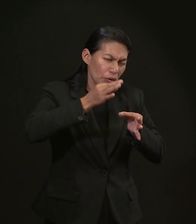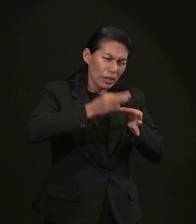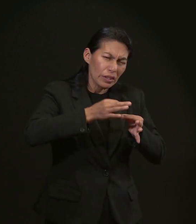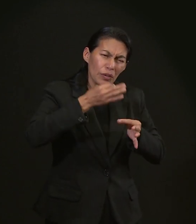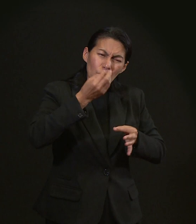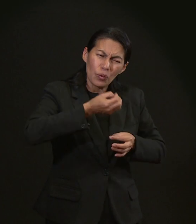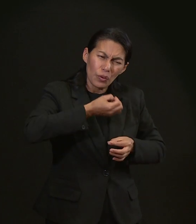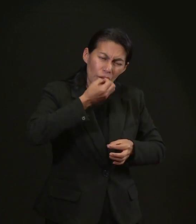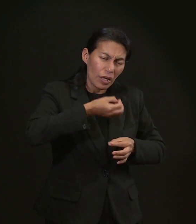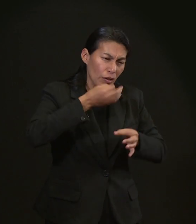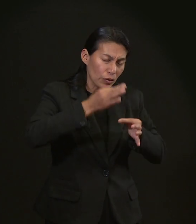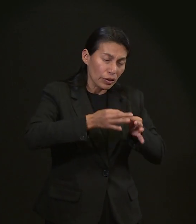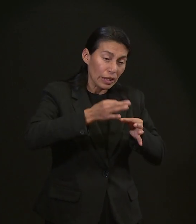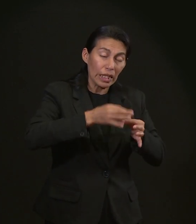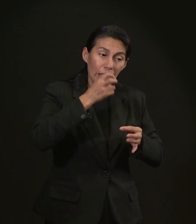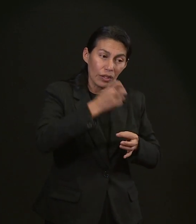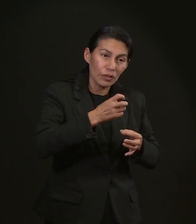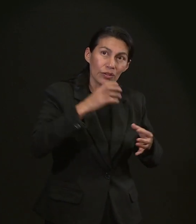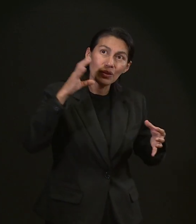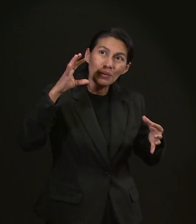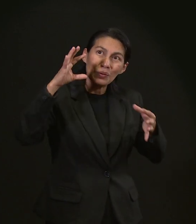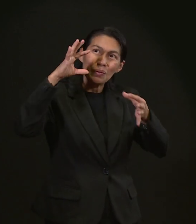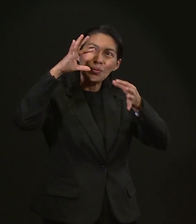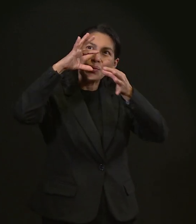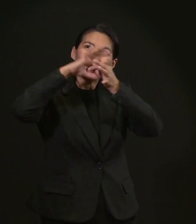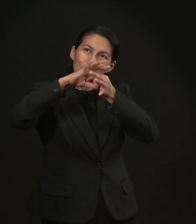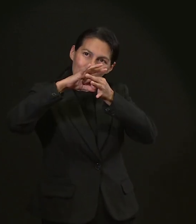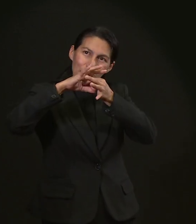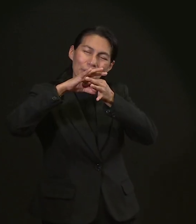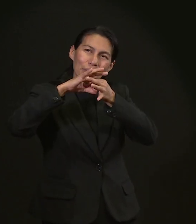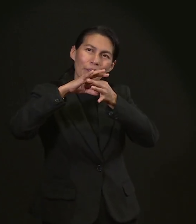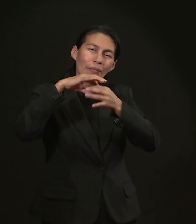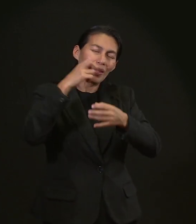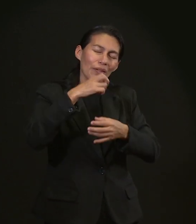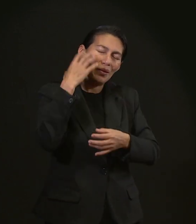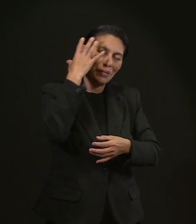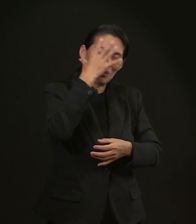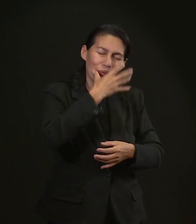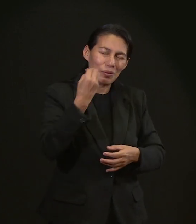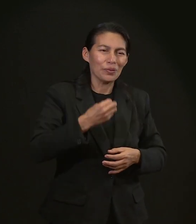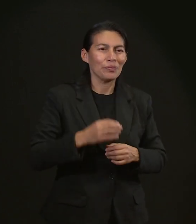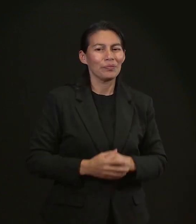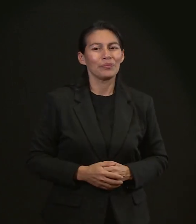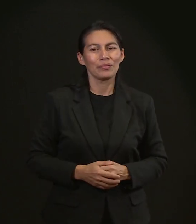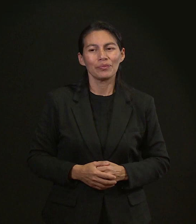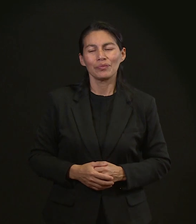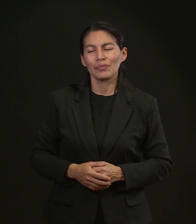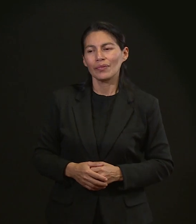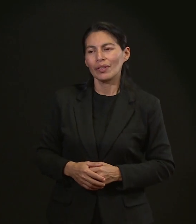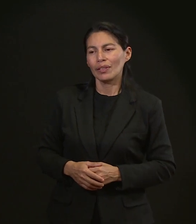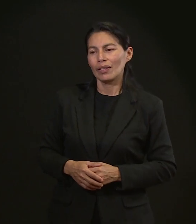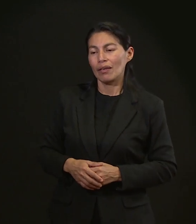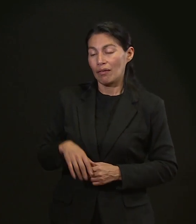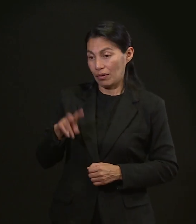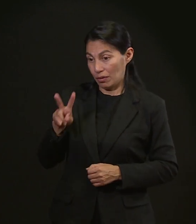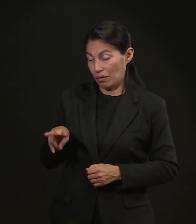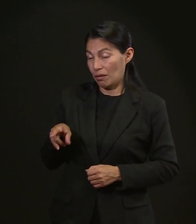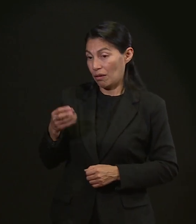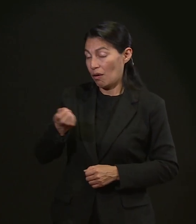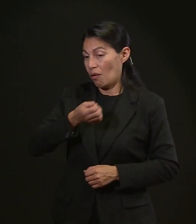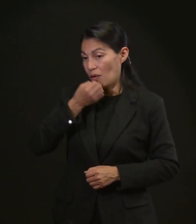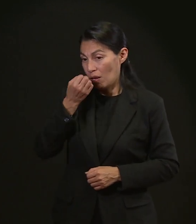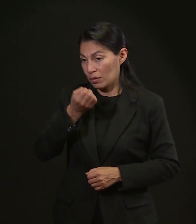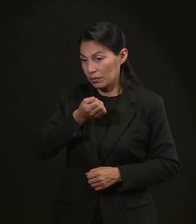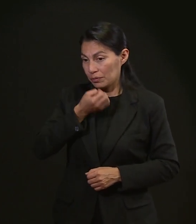del espíritu santo y derrama bendiciones siendo la más grande el amor y sin duda que nos ha mantenido